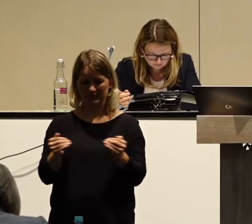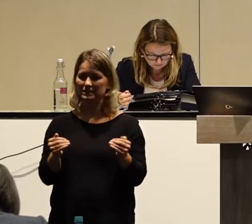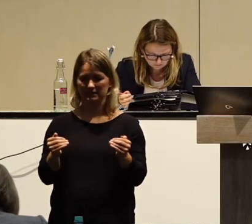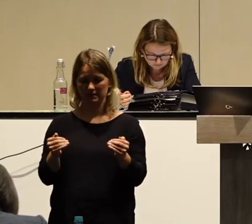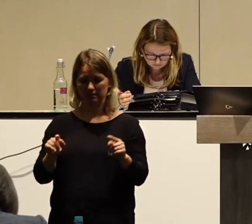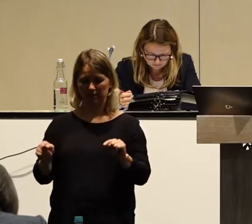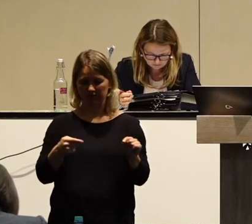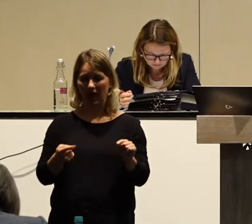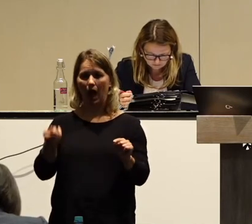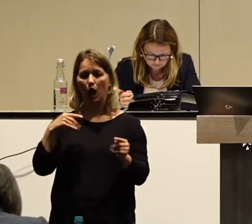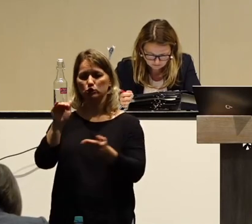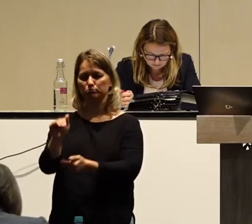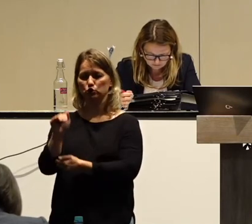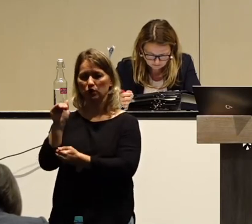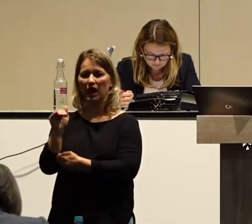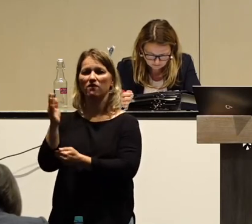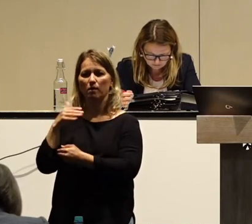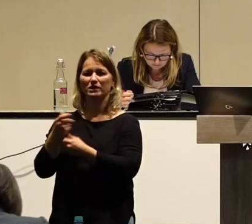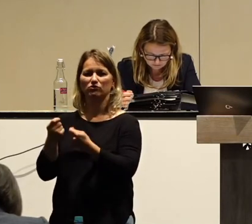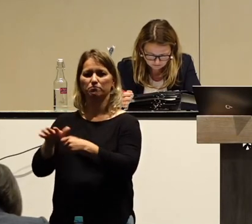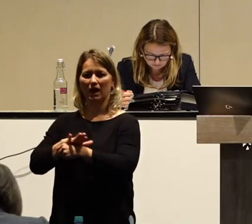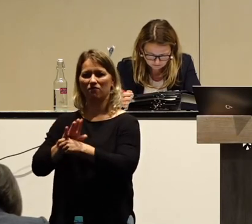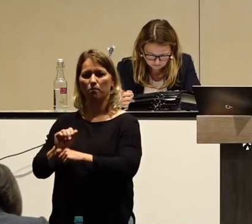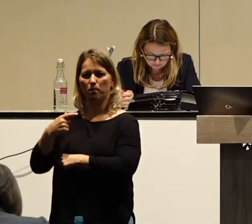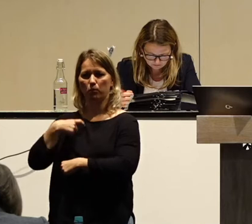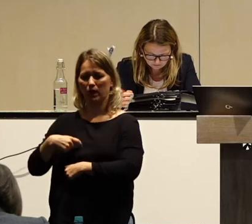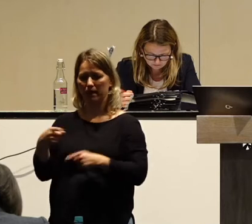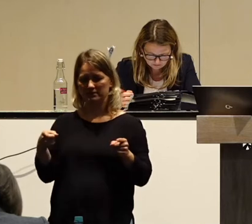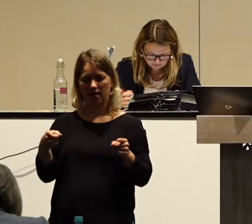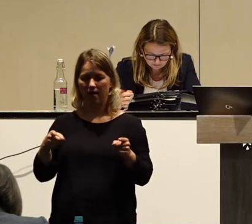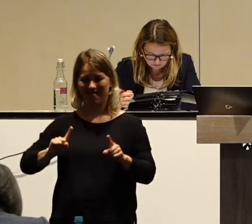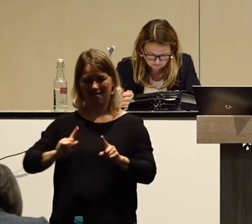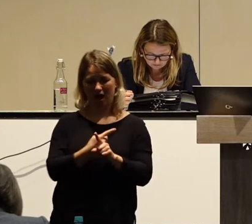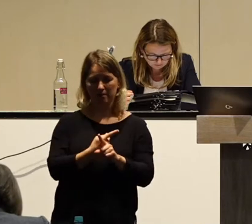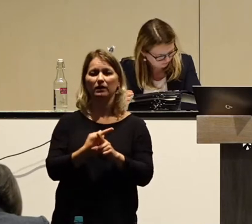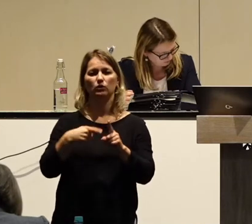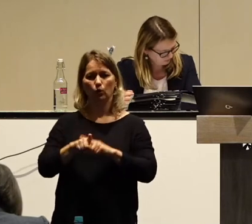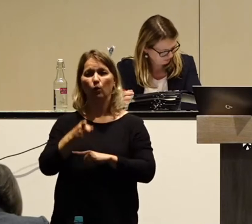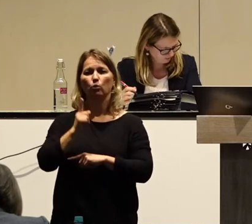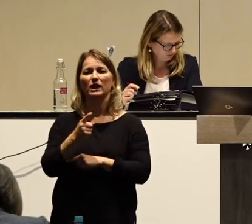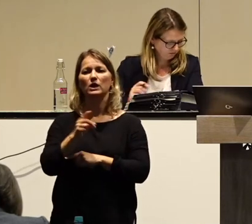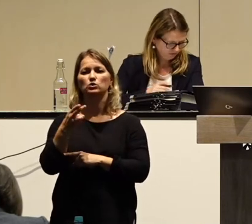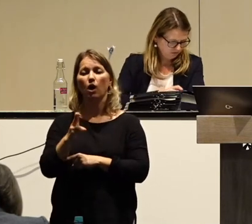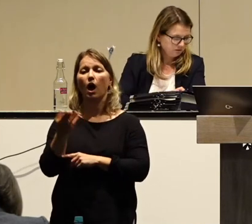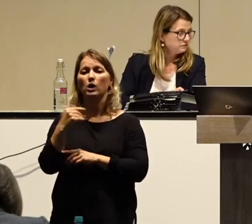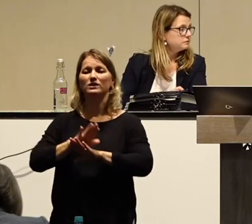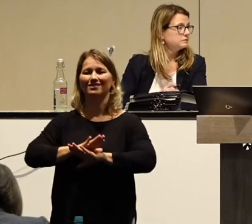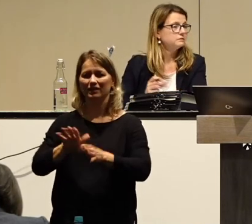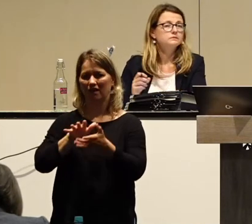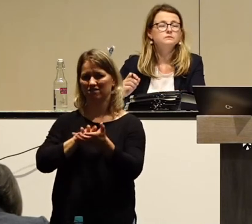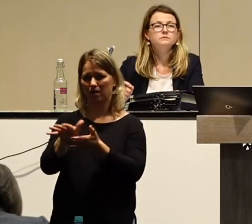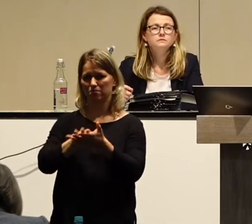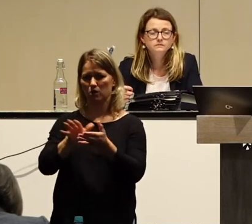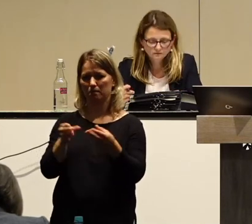aus dem Budget des Geschäftsbereichs des Oberbürgermeisters durch 100.000 Euro aus den nicht verbrauchten Mitteln